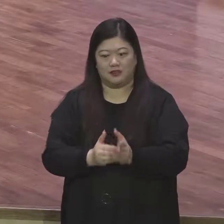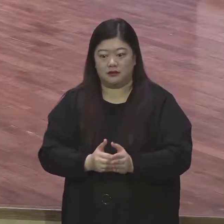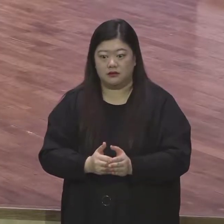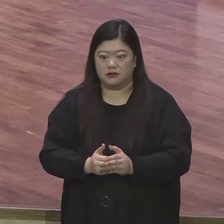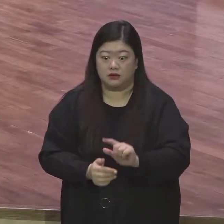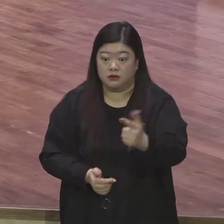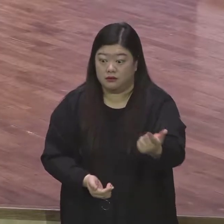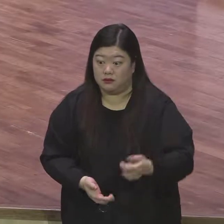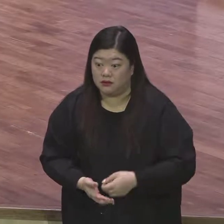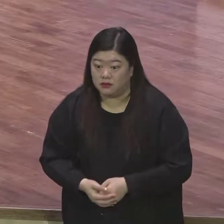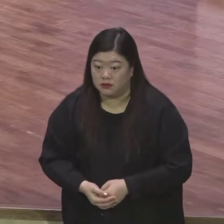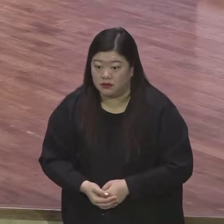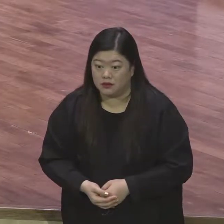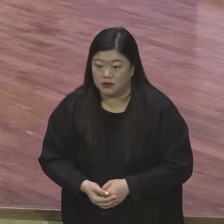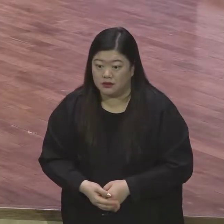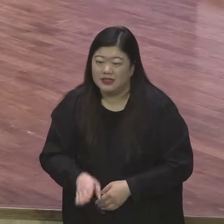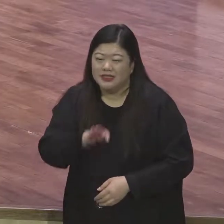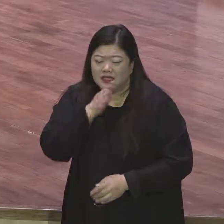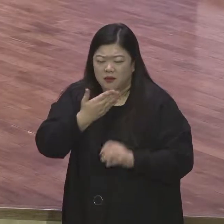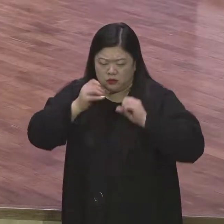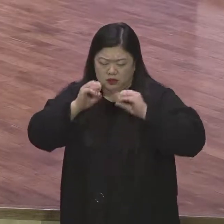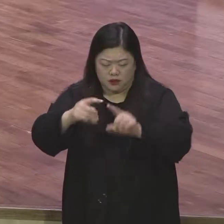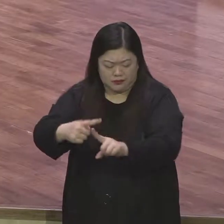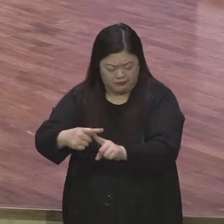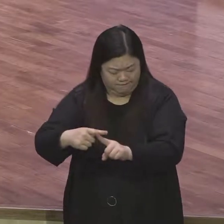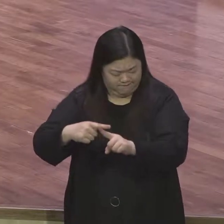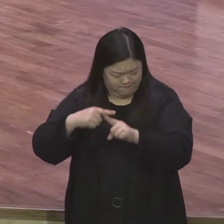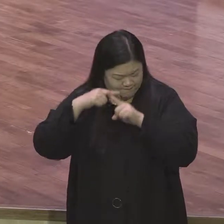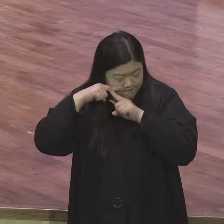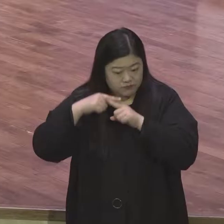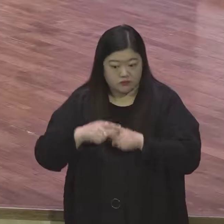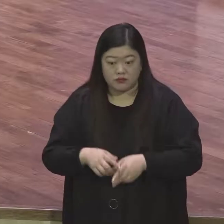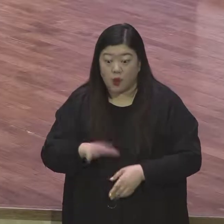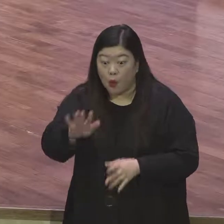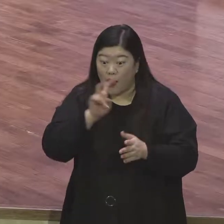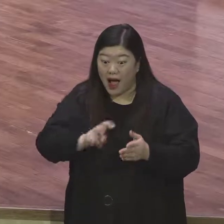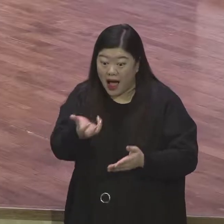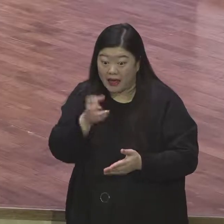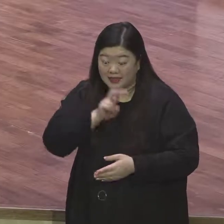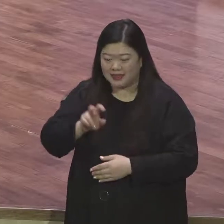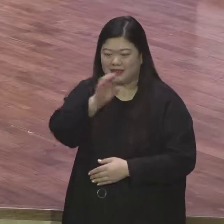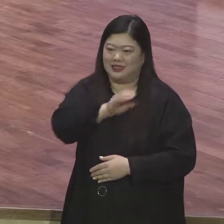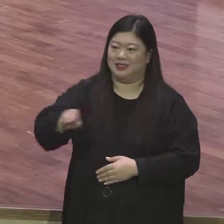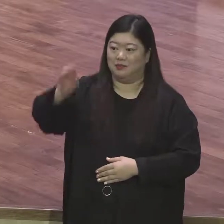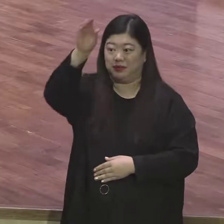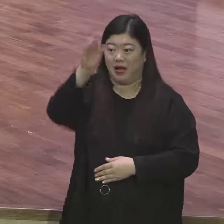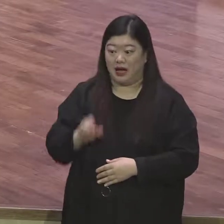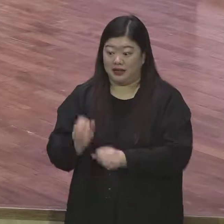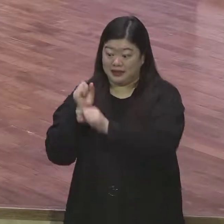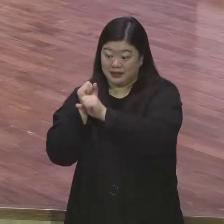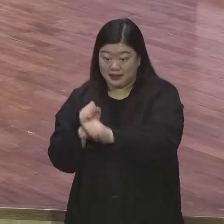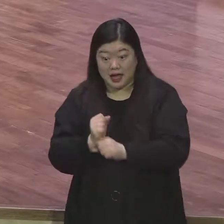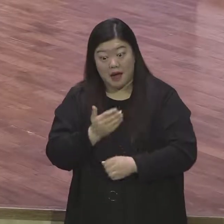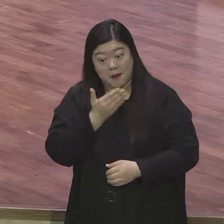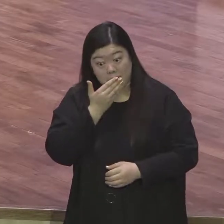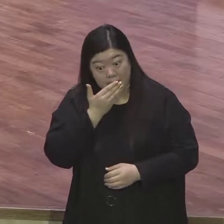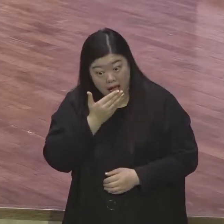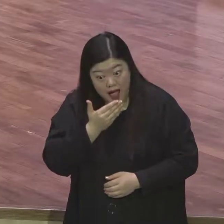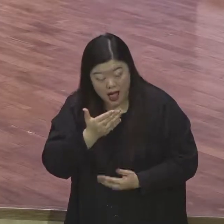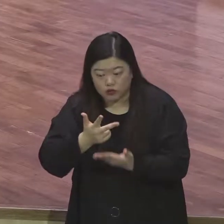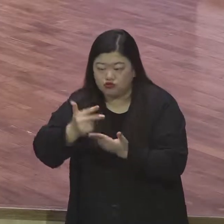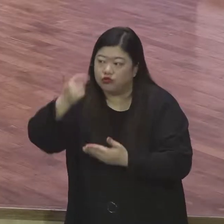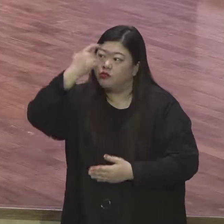복음이 복음되기 위하여 생명건 헌신 십자가를 지을 수 있냐 주가 물어보실 때 죽기까지 복종하니